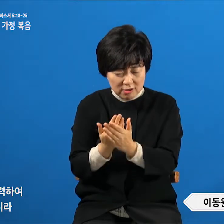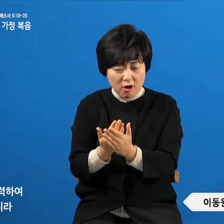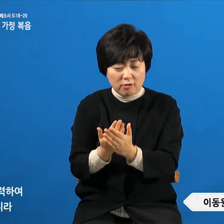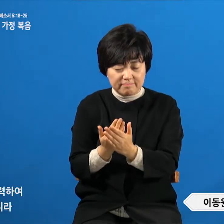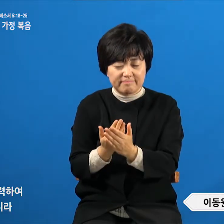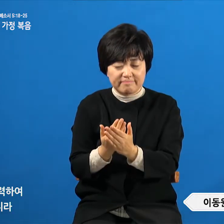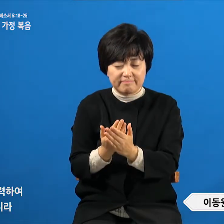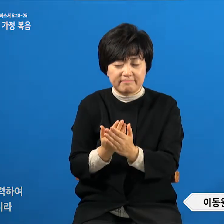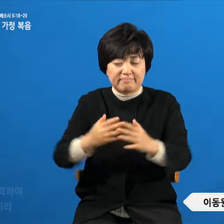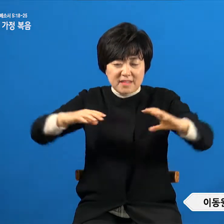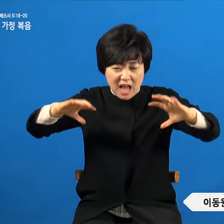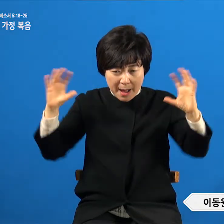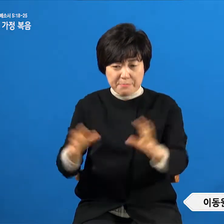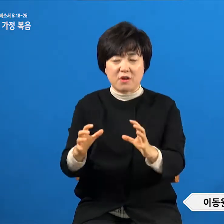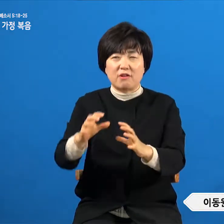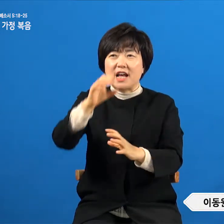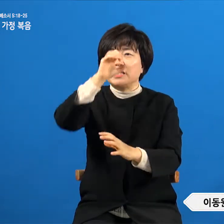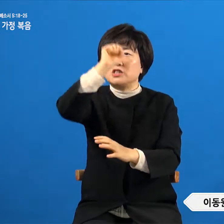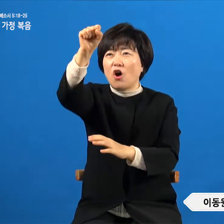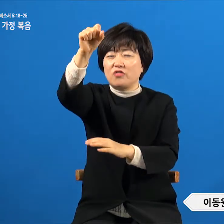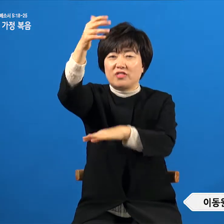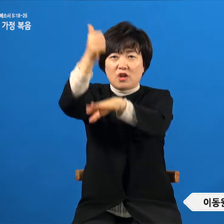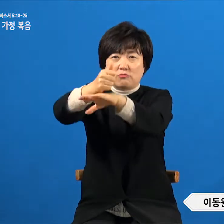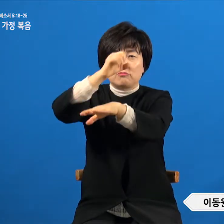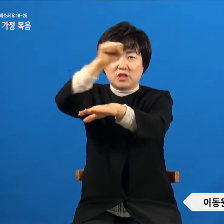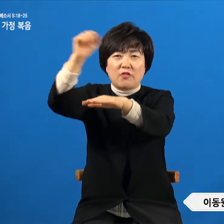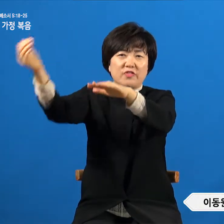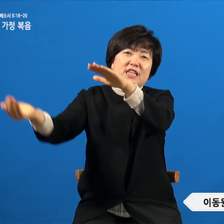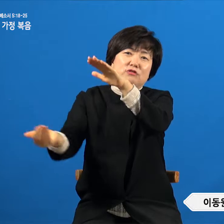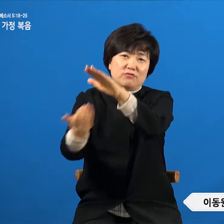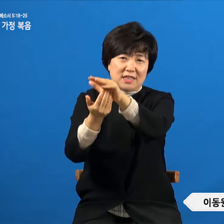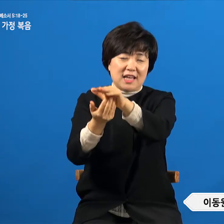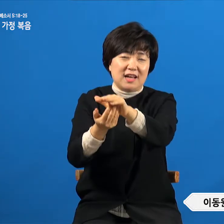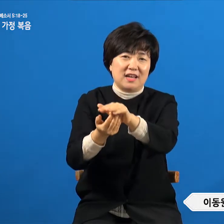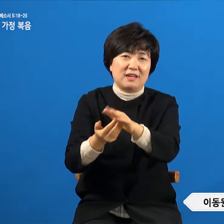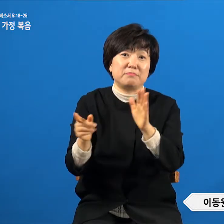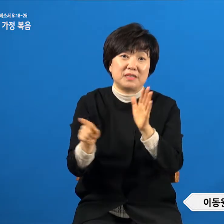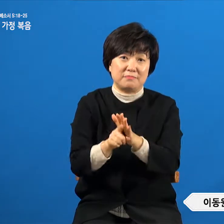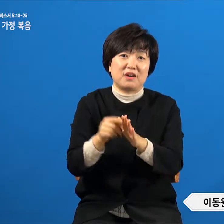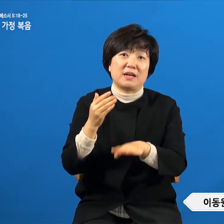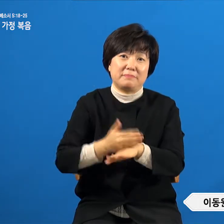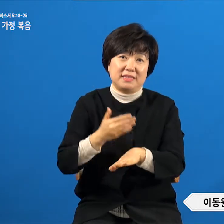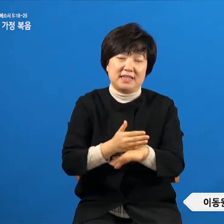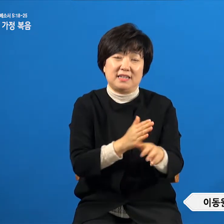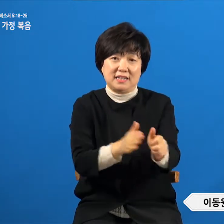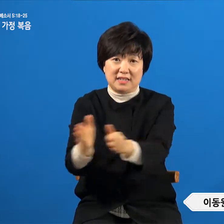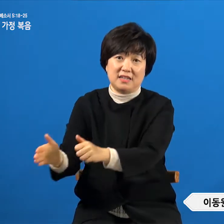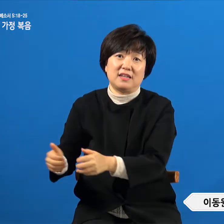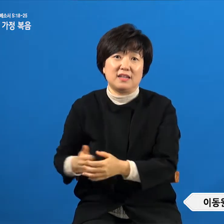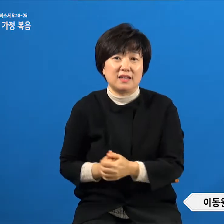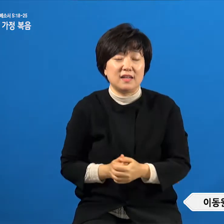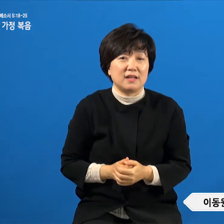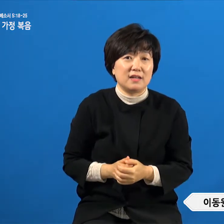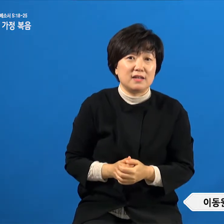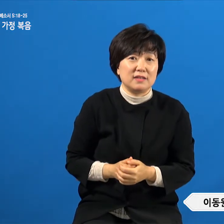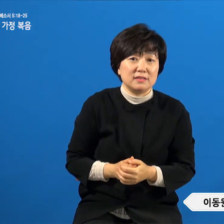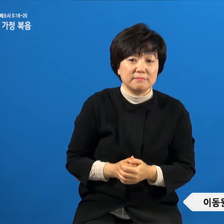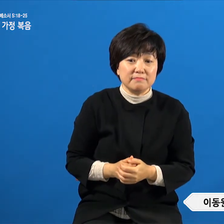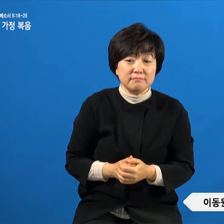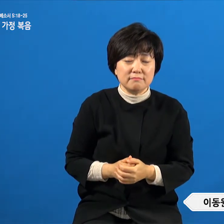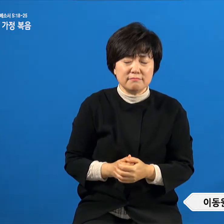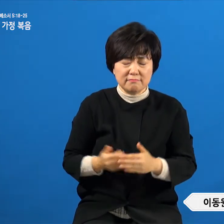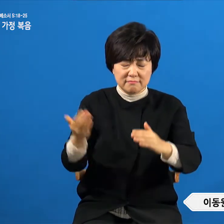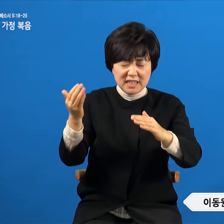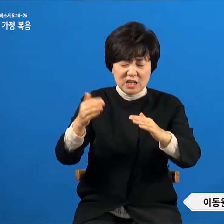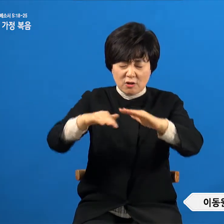합력하여 선을 이룰 수 있다. 믿으신다면 감사할 수 있죠. 이건 절대의 감사예요. 상대적인